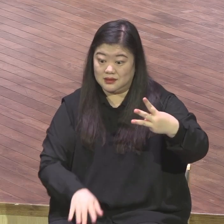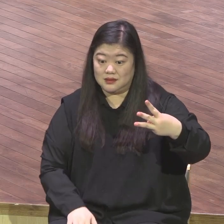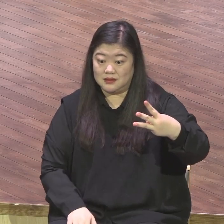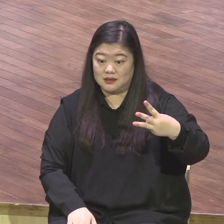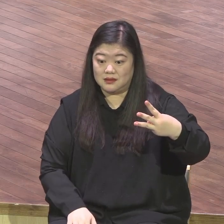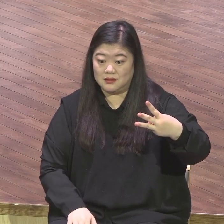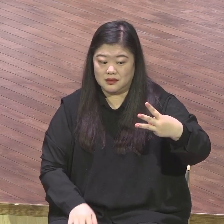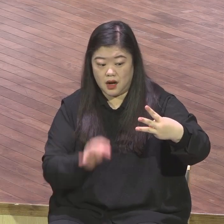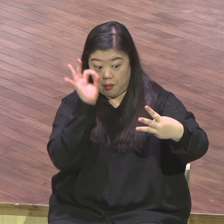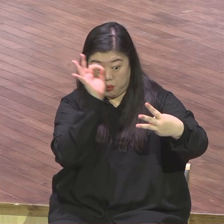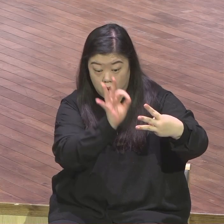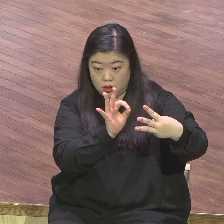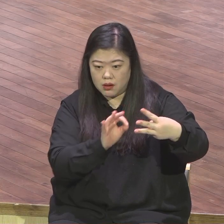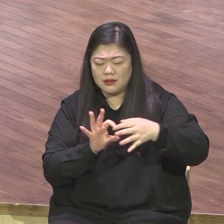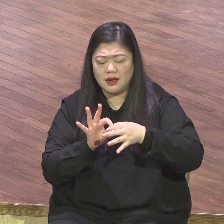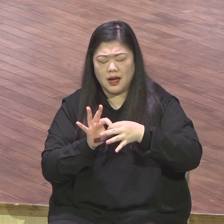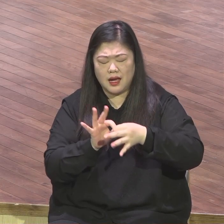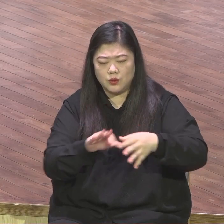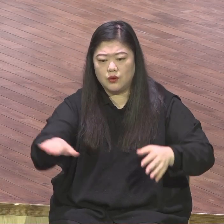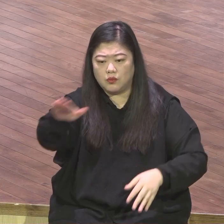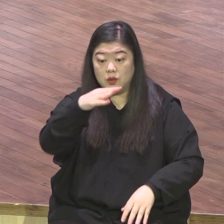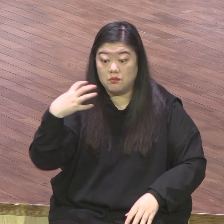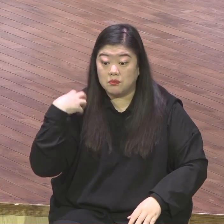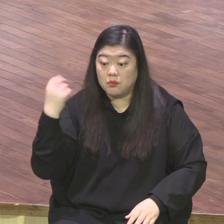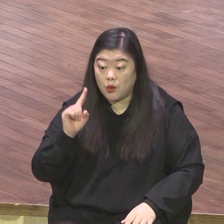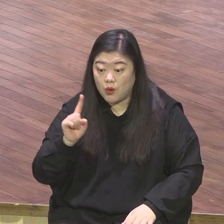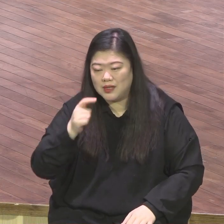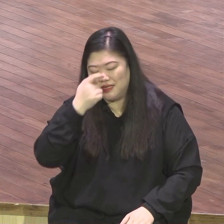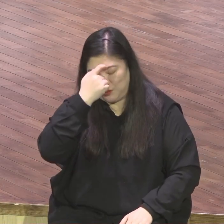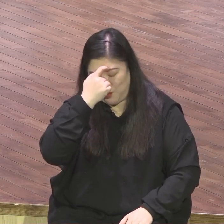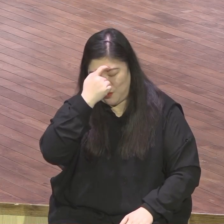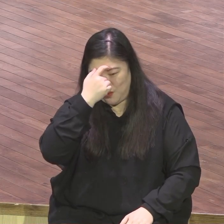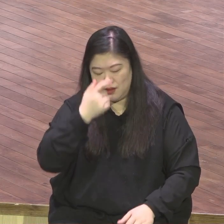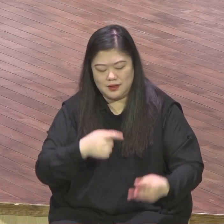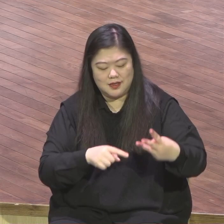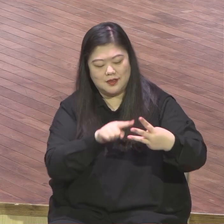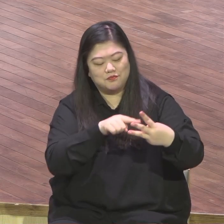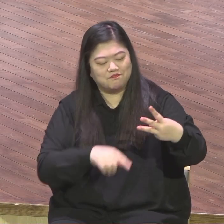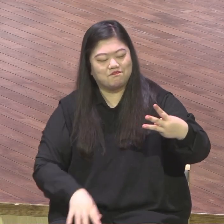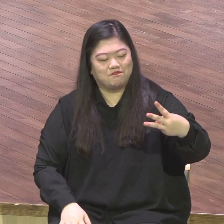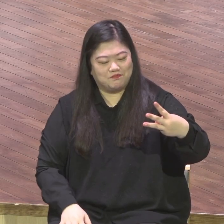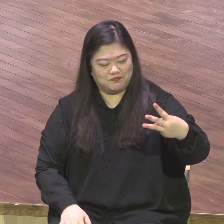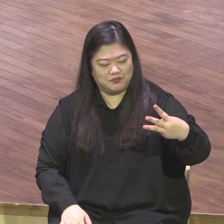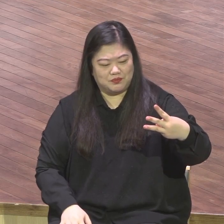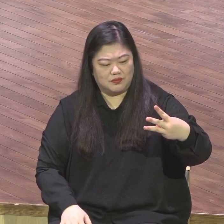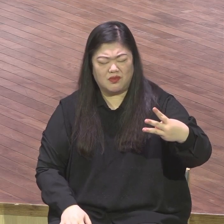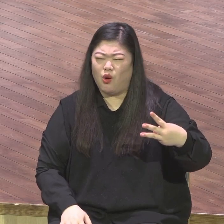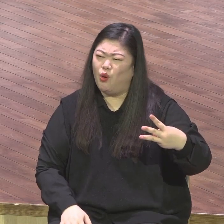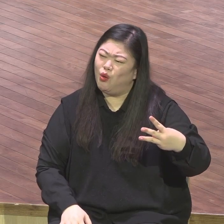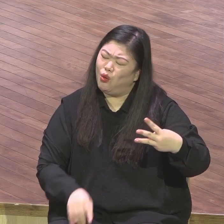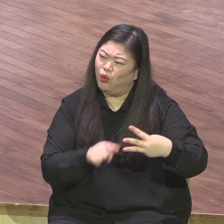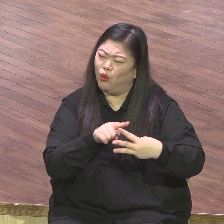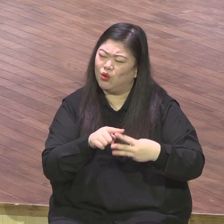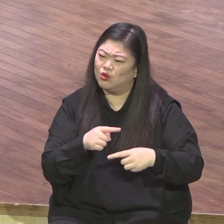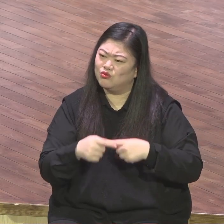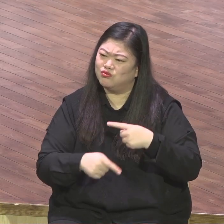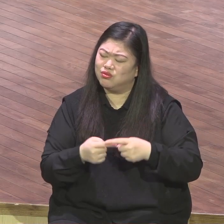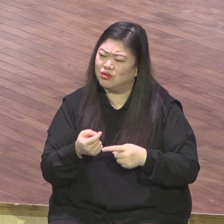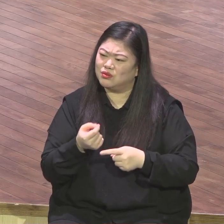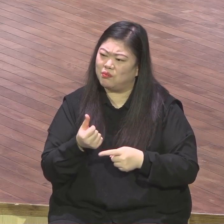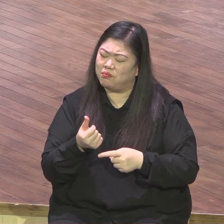놓고 기도하세요. 하나님 뭔 뜻인지도 모르겠지만은 내 마음에 부딪히지도 않지만은 이